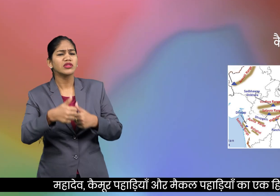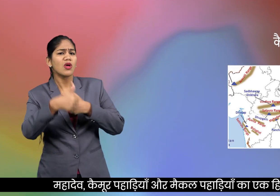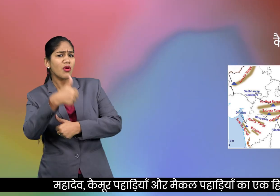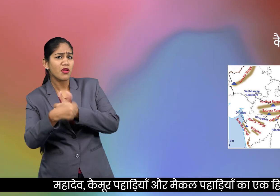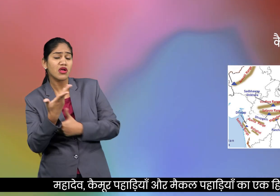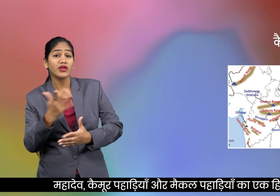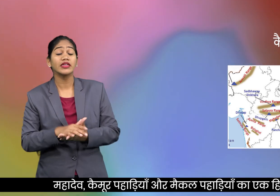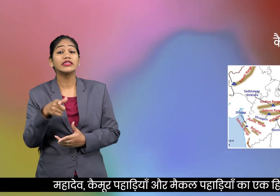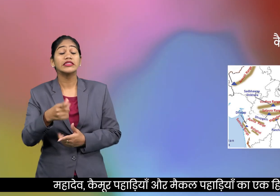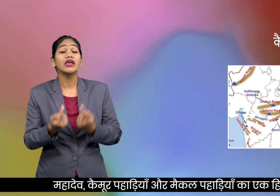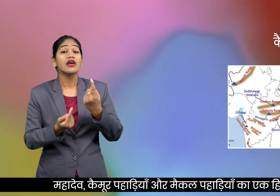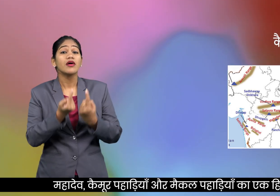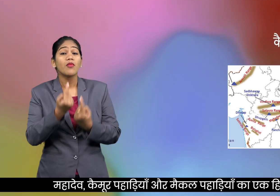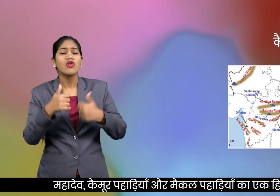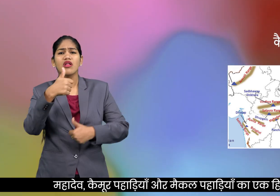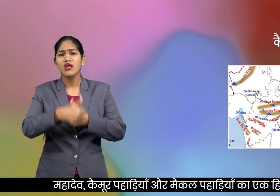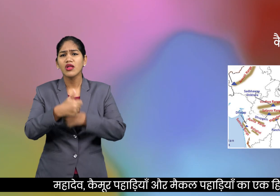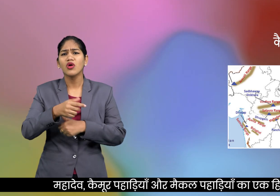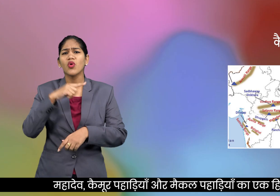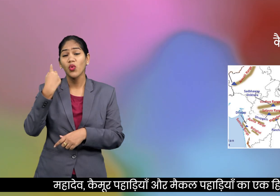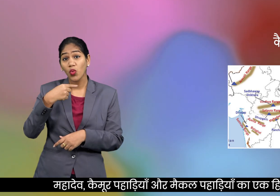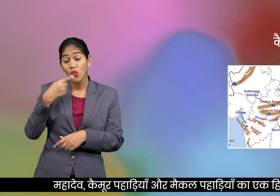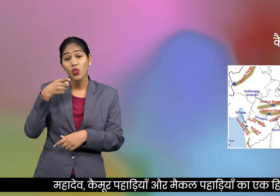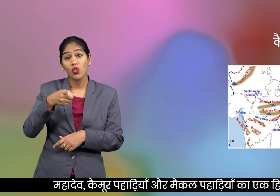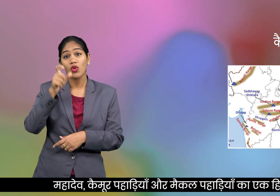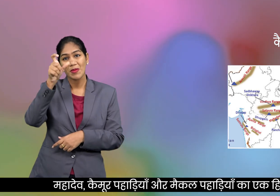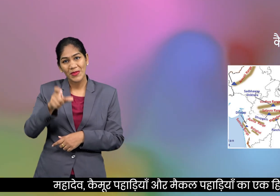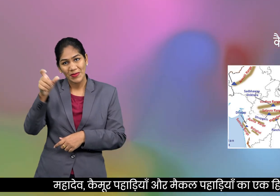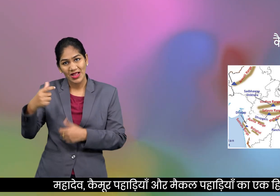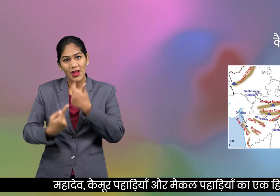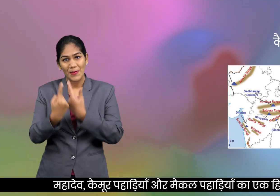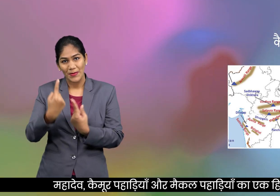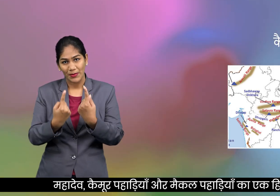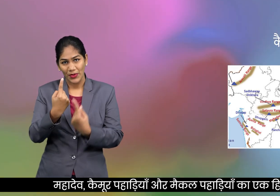माइकल पहाड़ियाँ का एक हिस्सा पूर्व किनारों पर है।